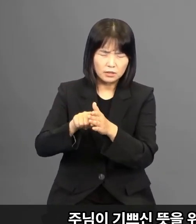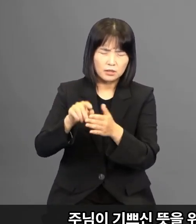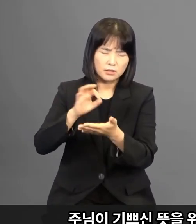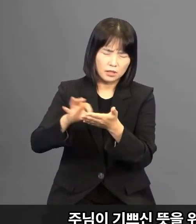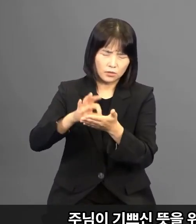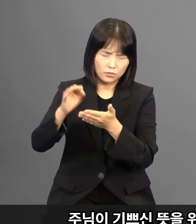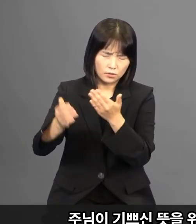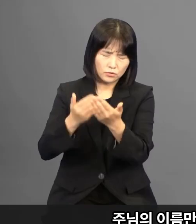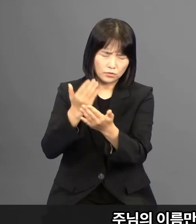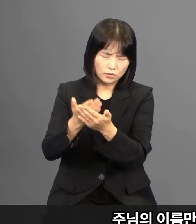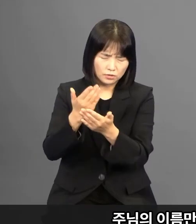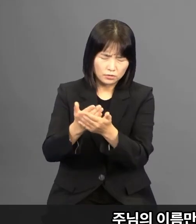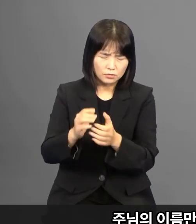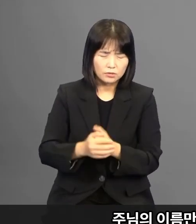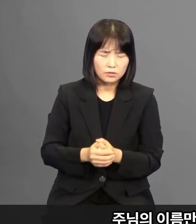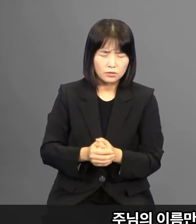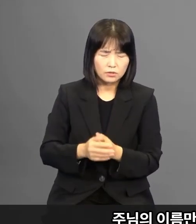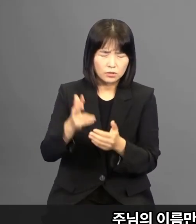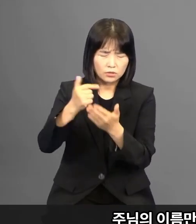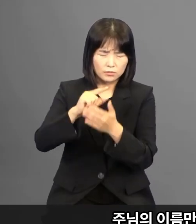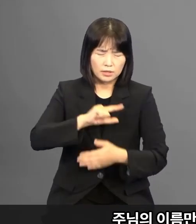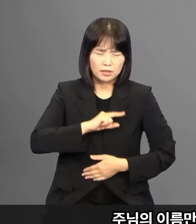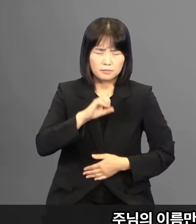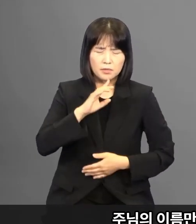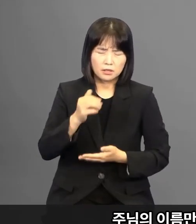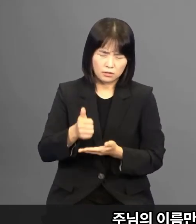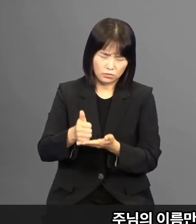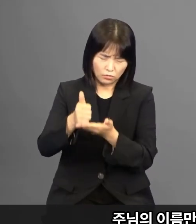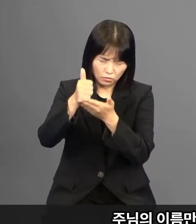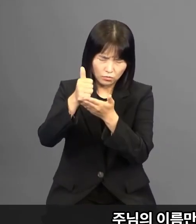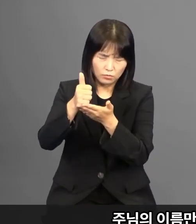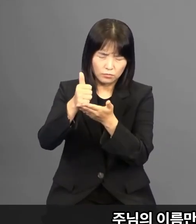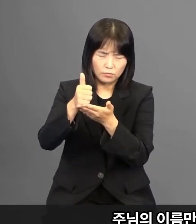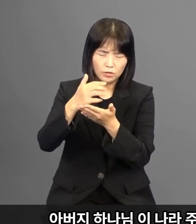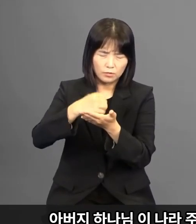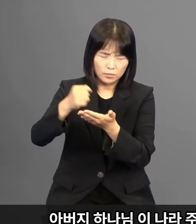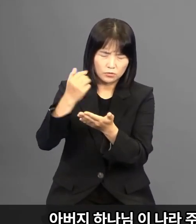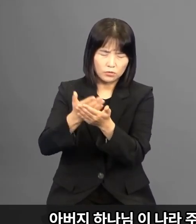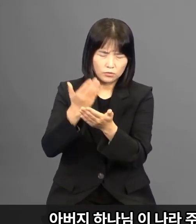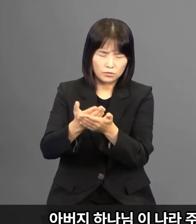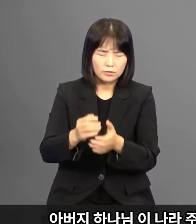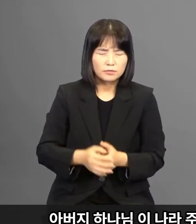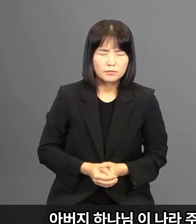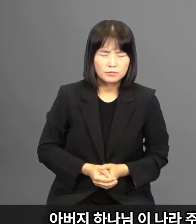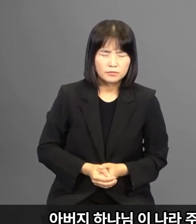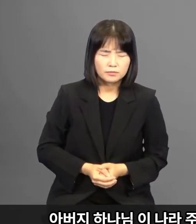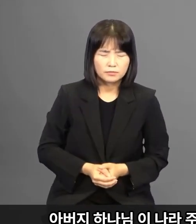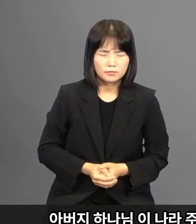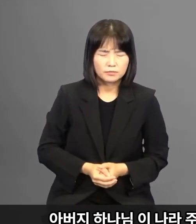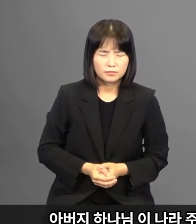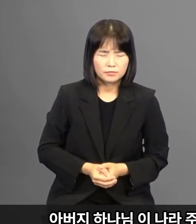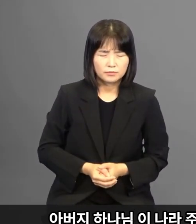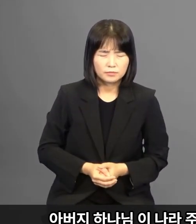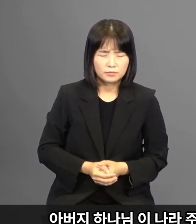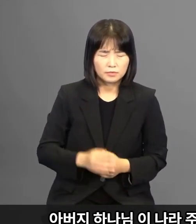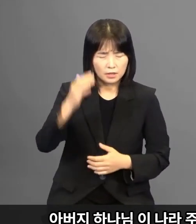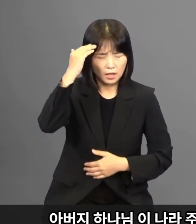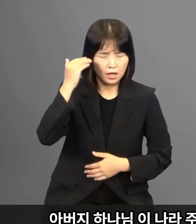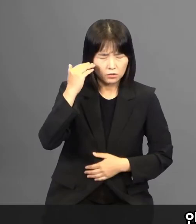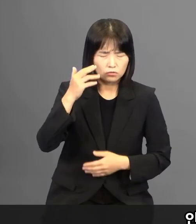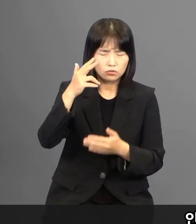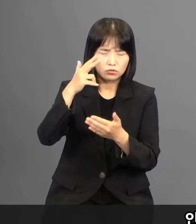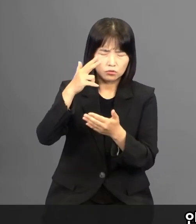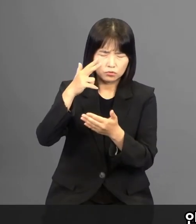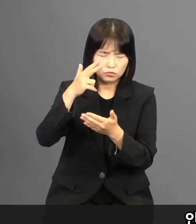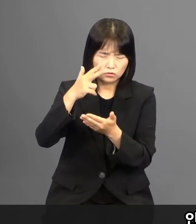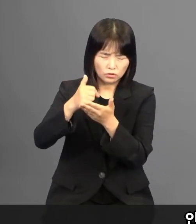사용하여 주시옵시고 주님의 이름만이 높임을 받아 주시옵소서. 아버지 하나님, 이 나라 주님께서 경외하는 나라가 될 수